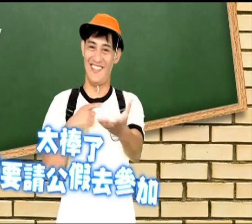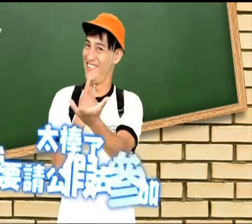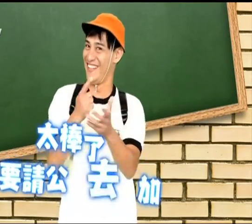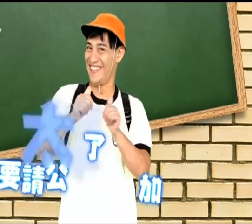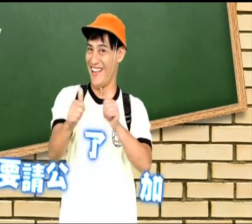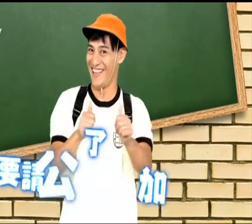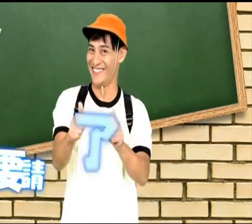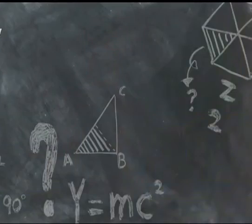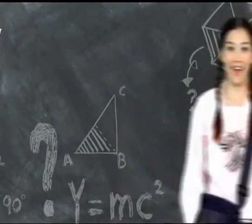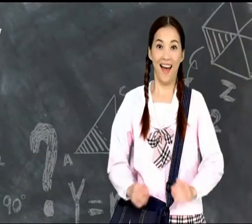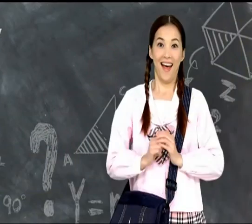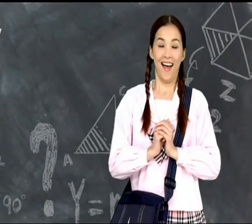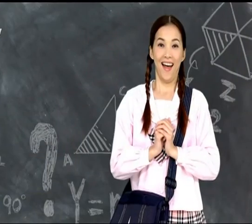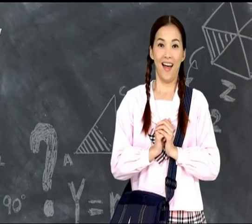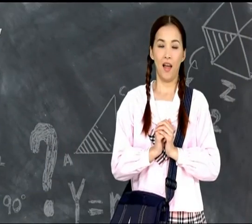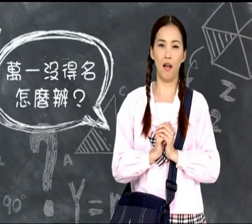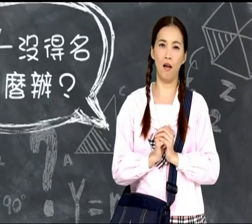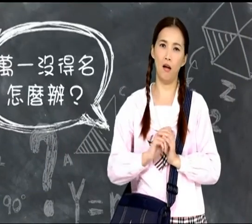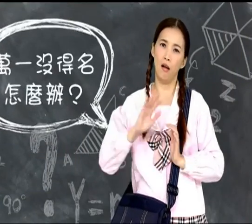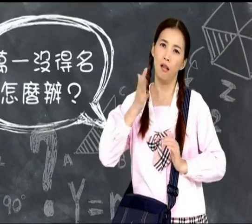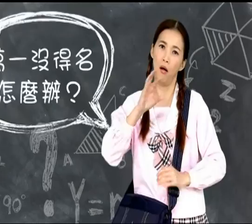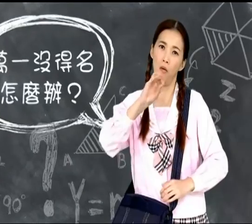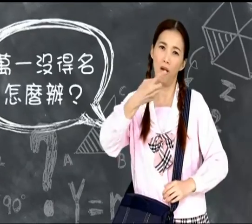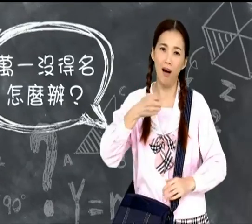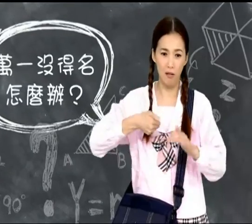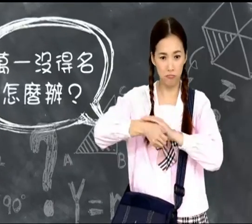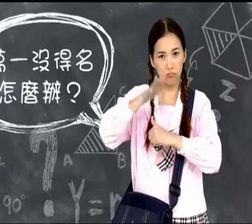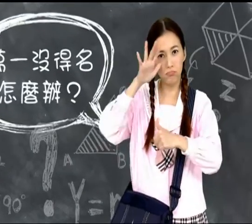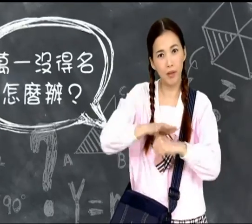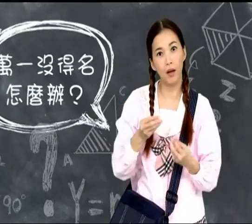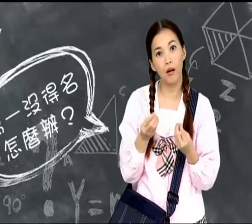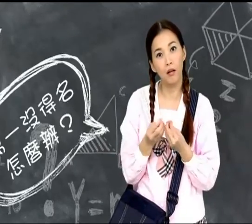公假去参加。 可是万一没有得名怎么